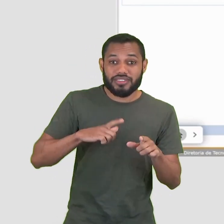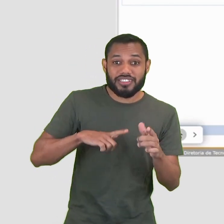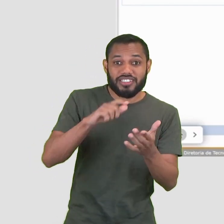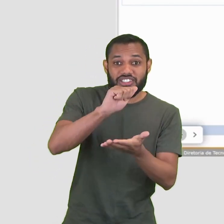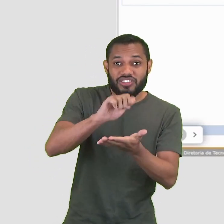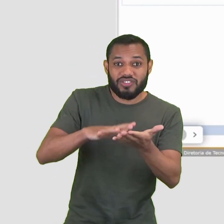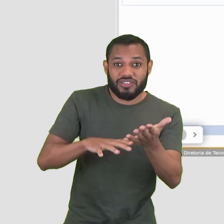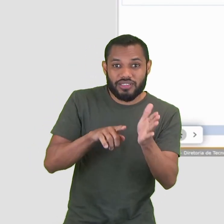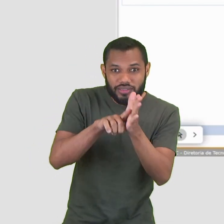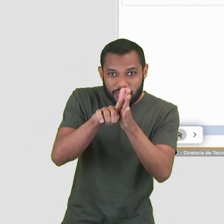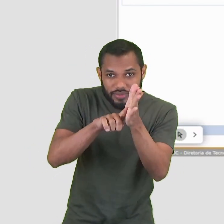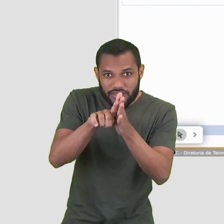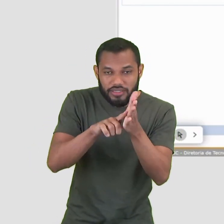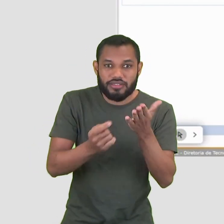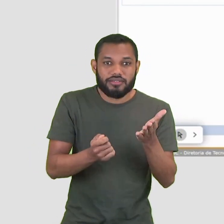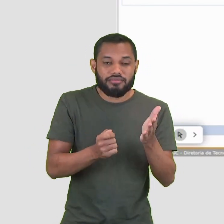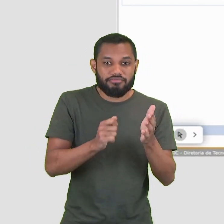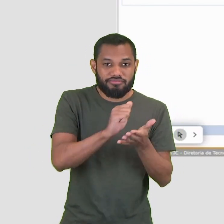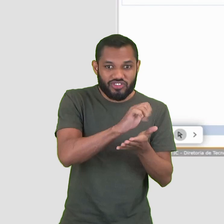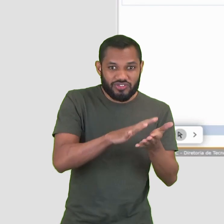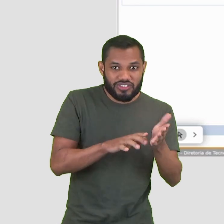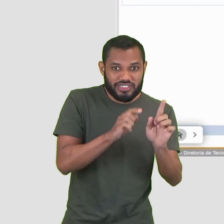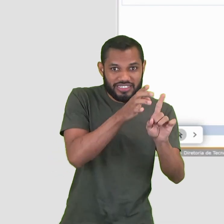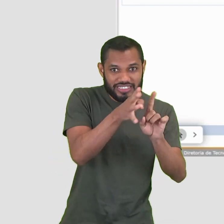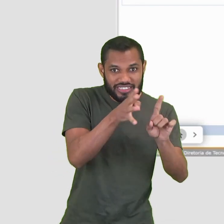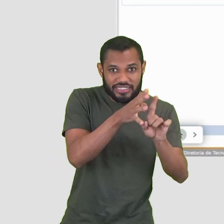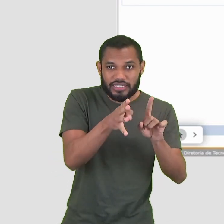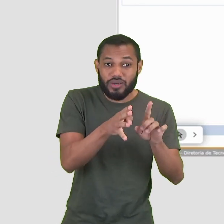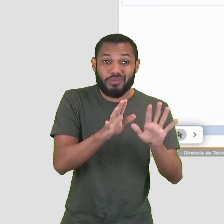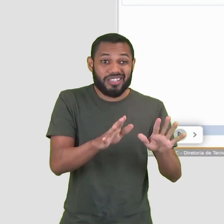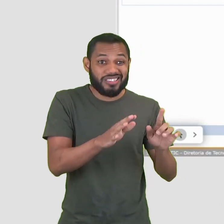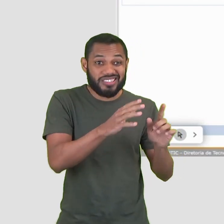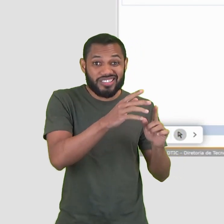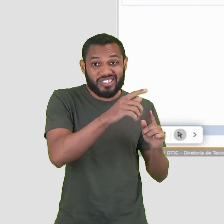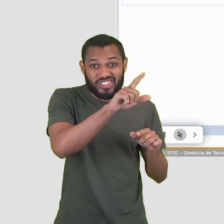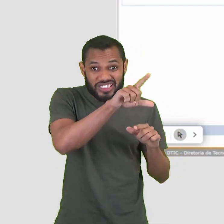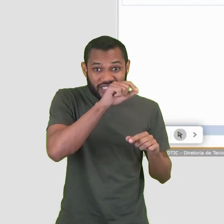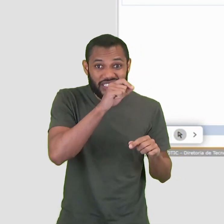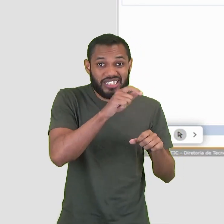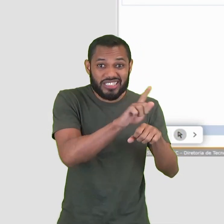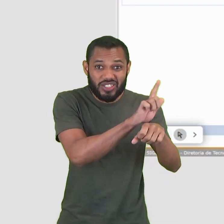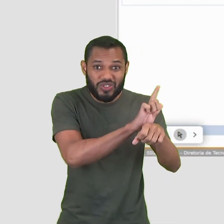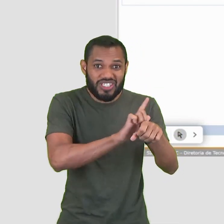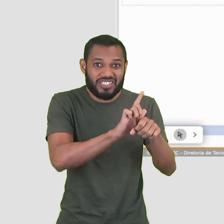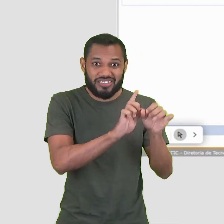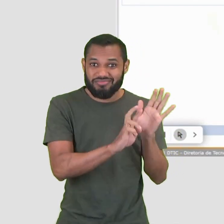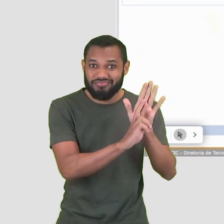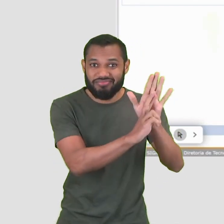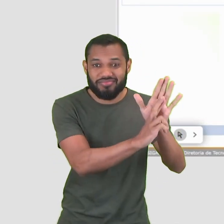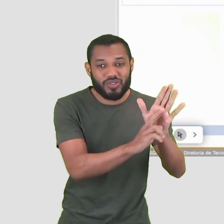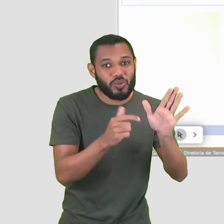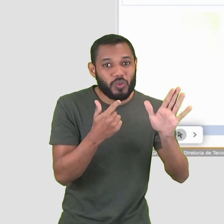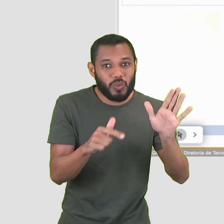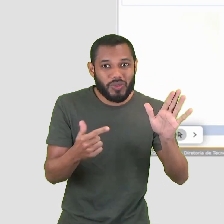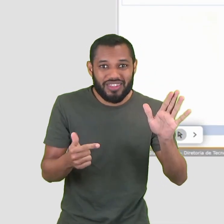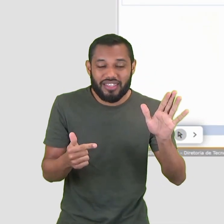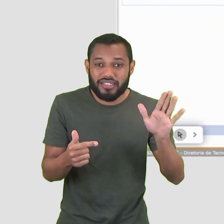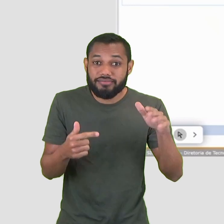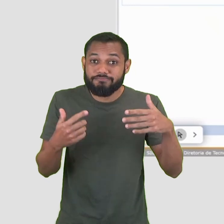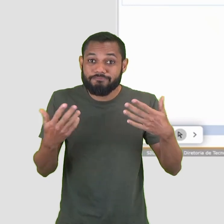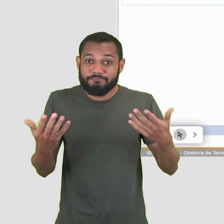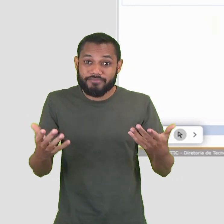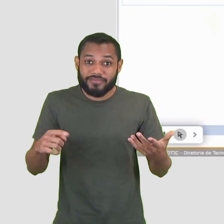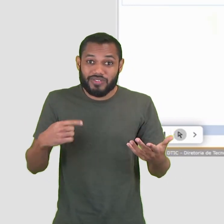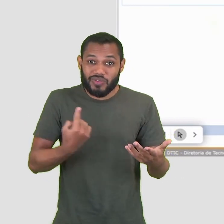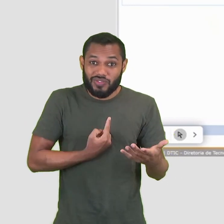tem atividades de pesquisa, atividades de extensão e não tem atividades de gestão ou